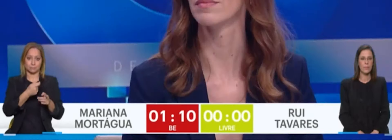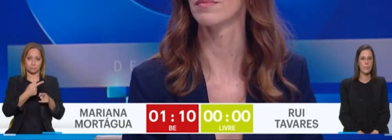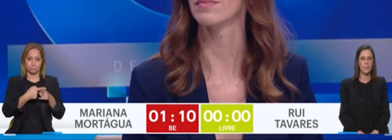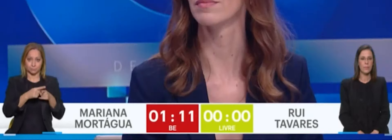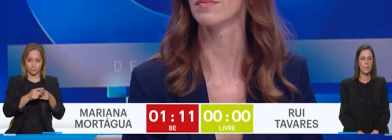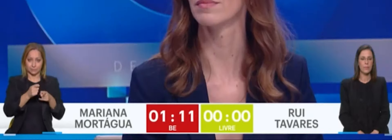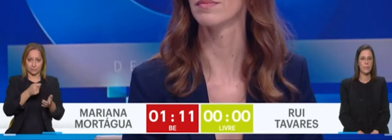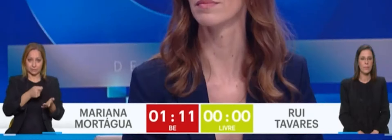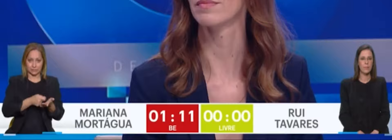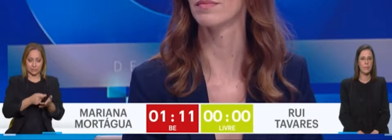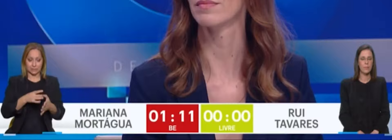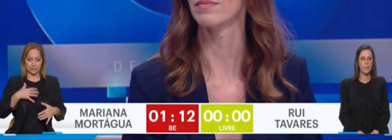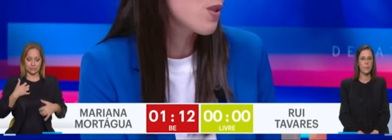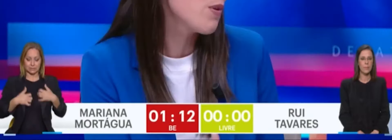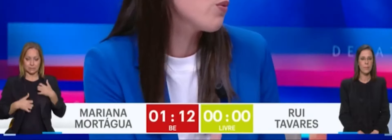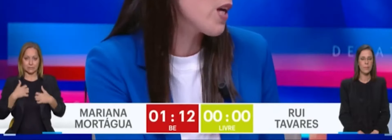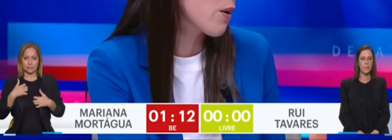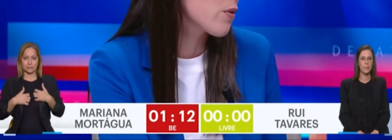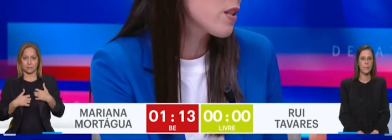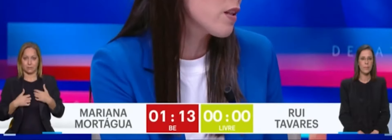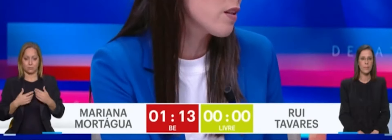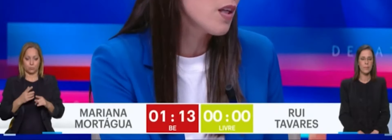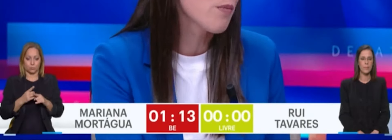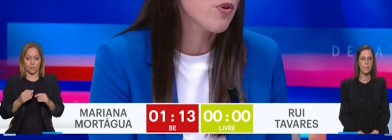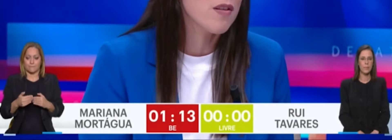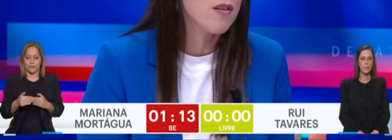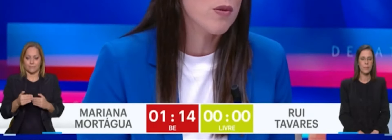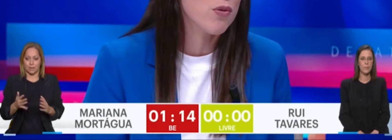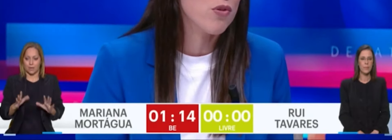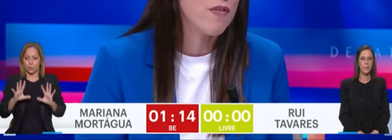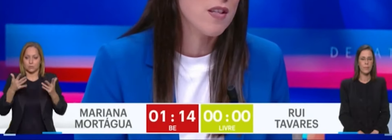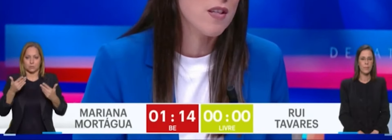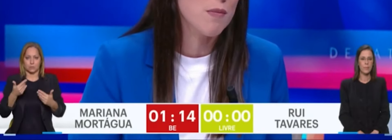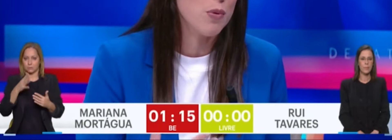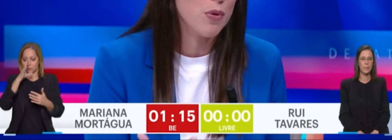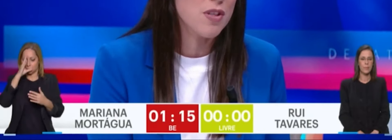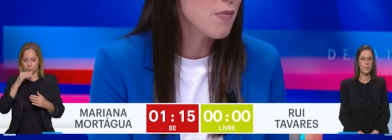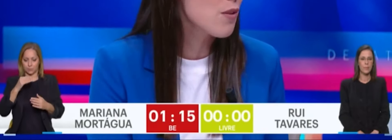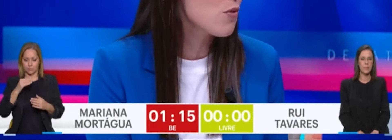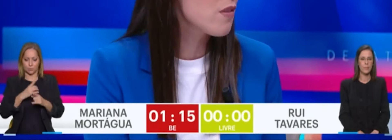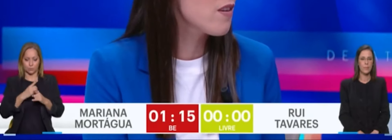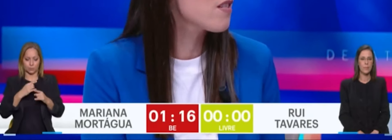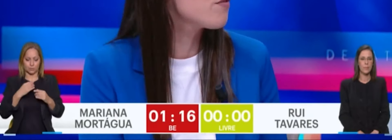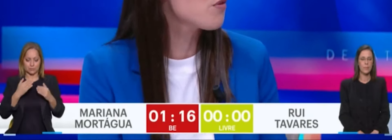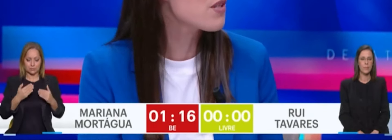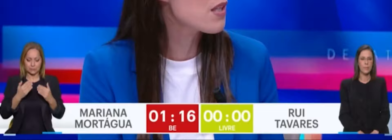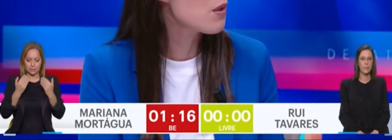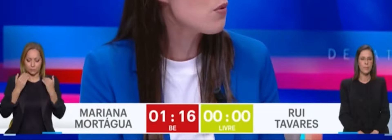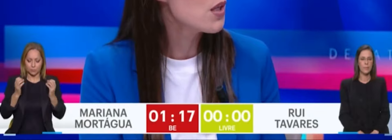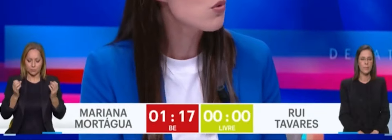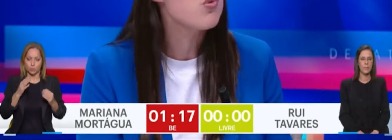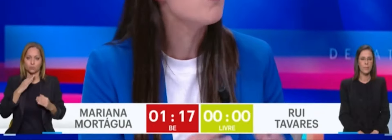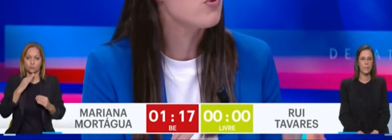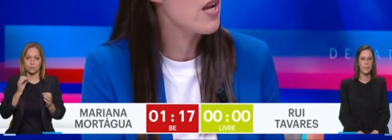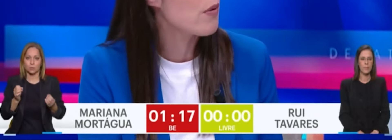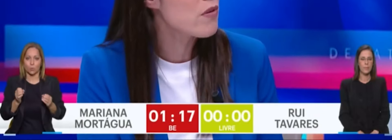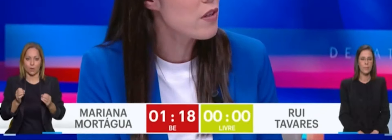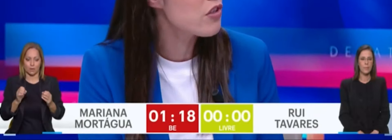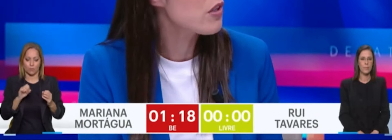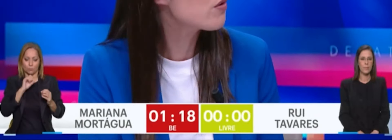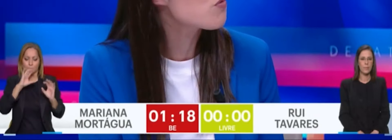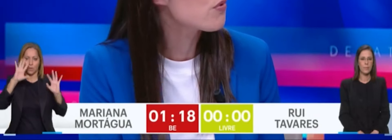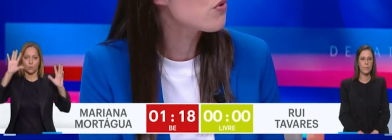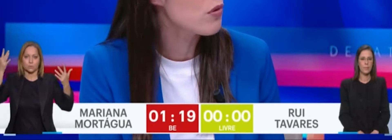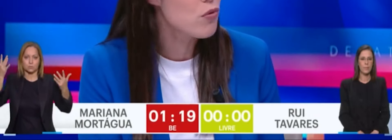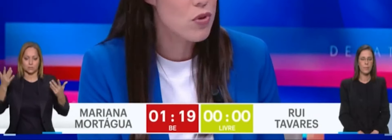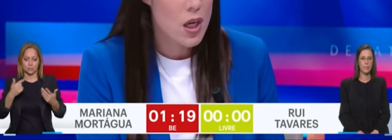ficassem em su salto porque não sabiam o que ia a acontecer porque sentiram se não estivessem em cima do acontecimento se não tivessem informação tudo poderia acontecer e